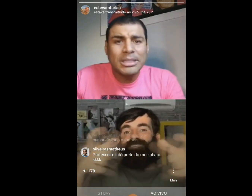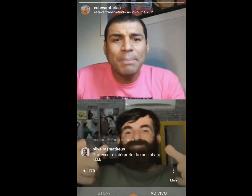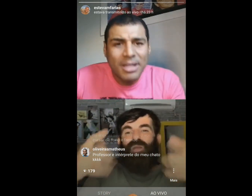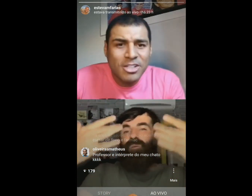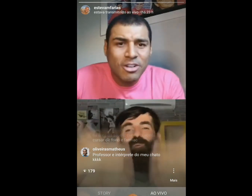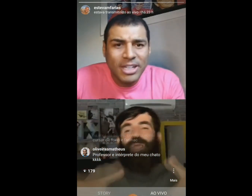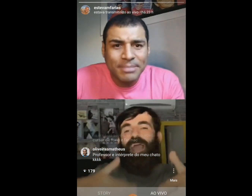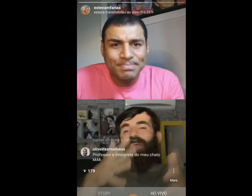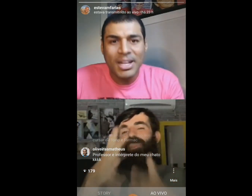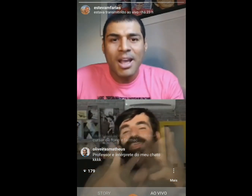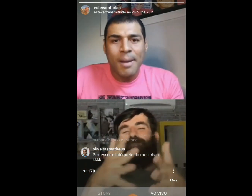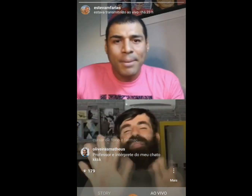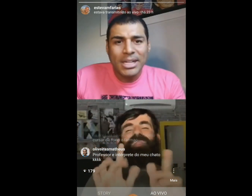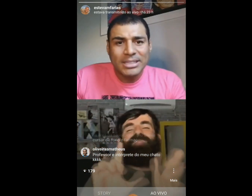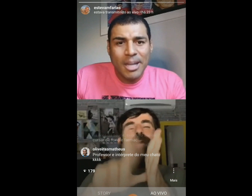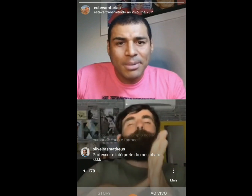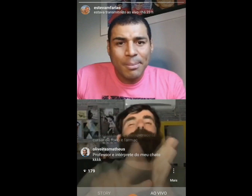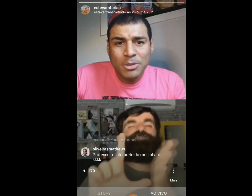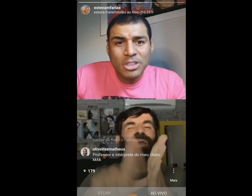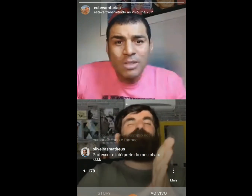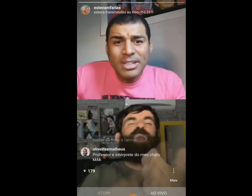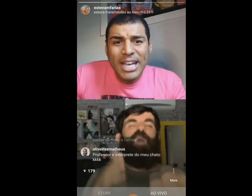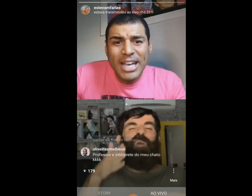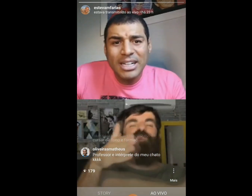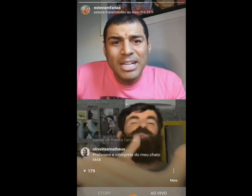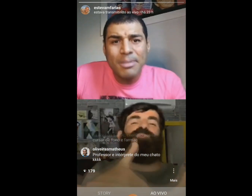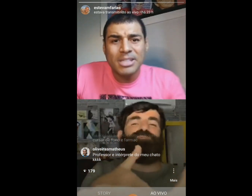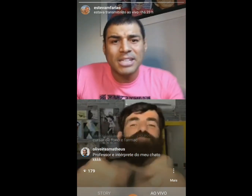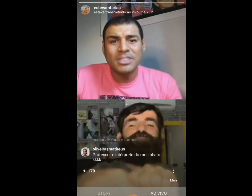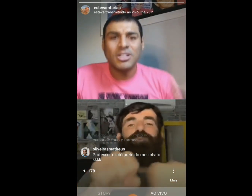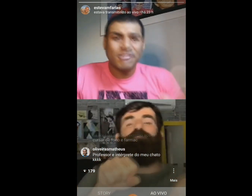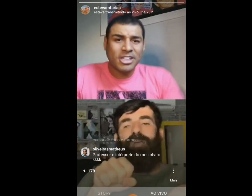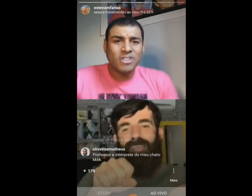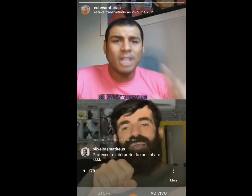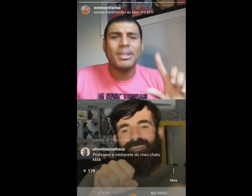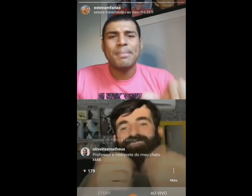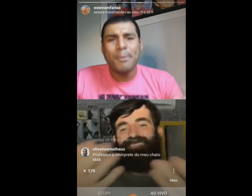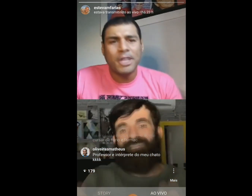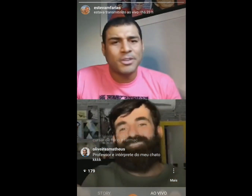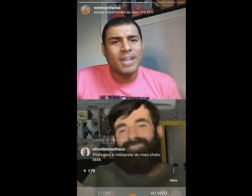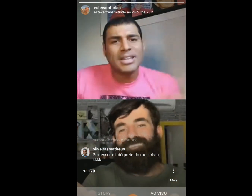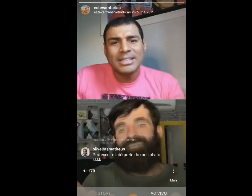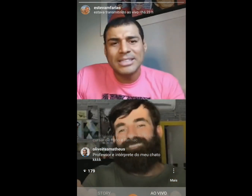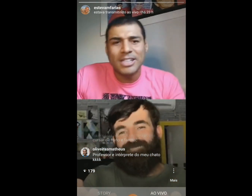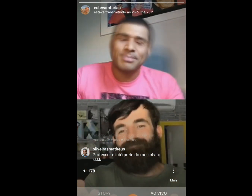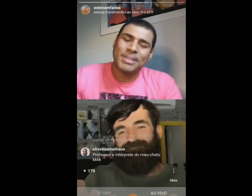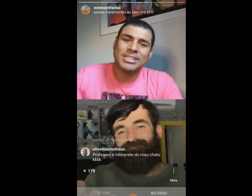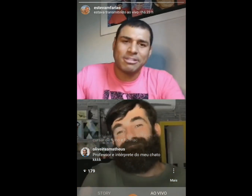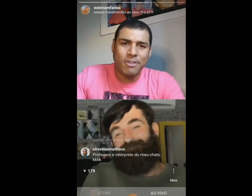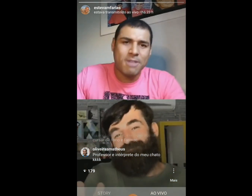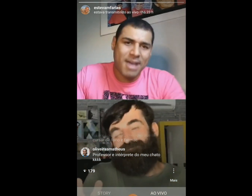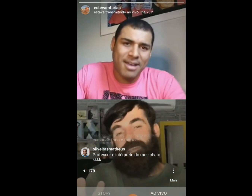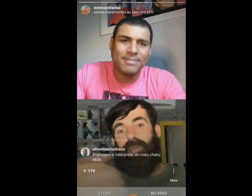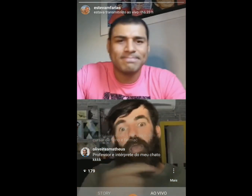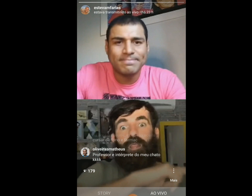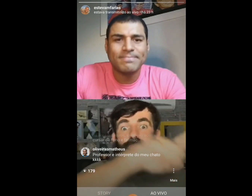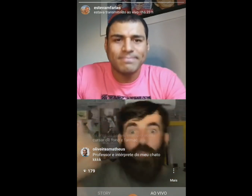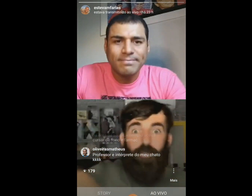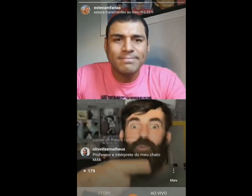não querem aprender Libras, né? Sempre deixando por último, entendeu? Pois é.